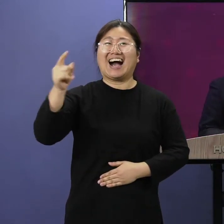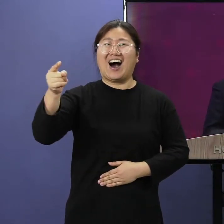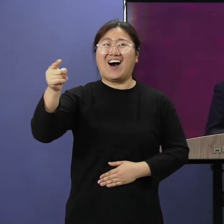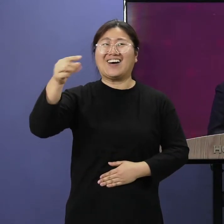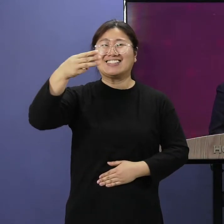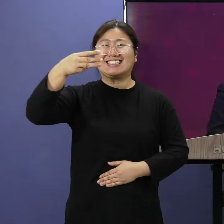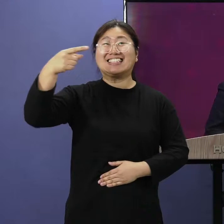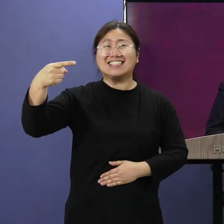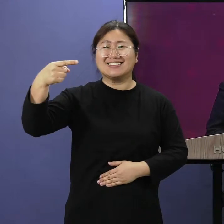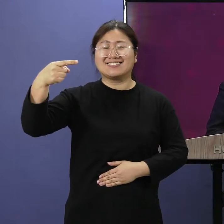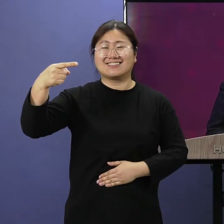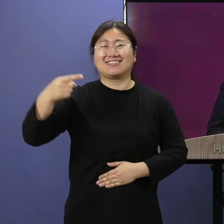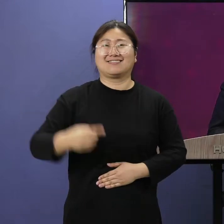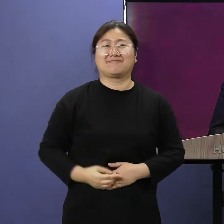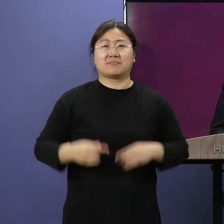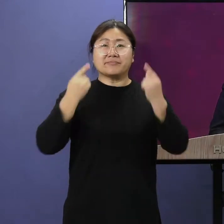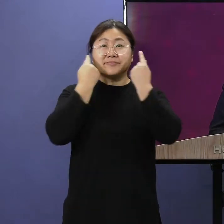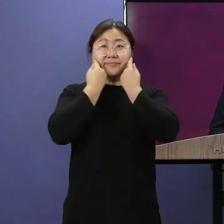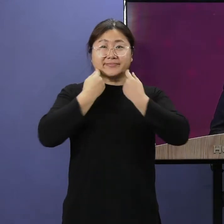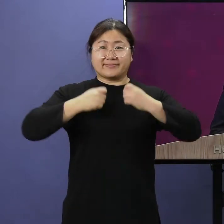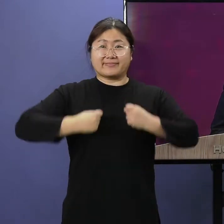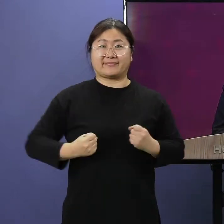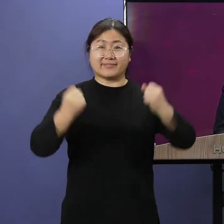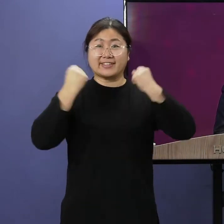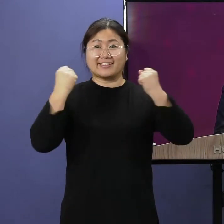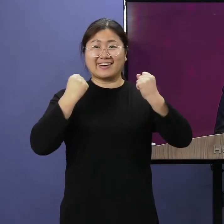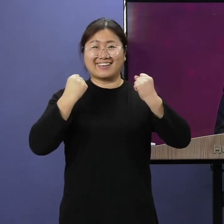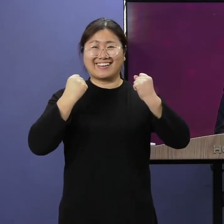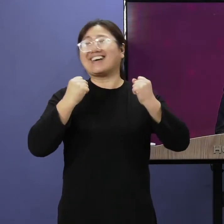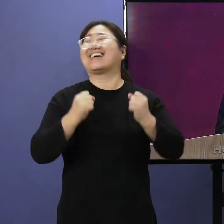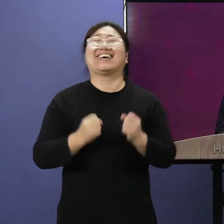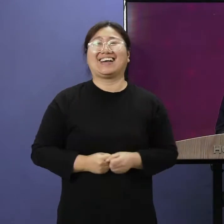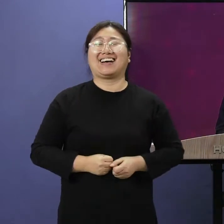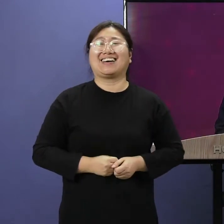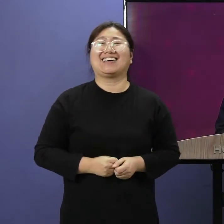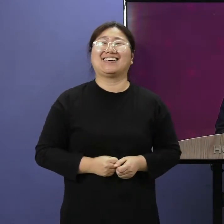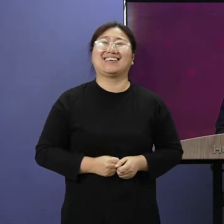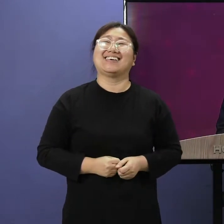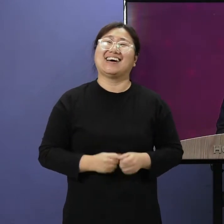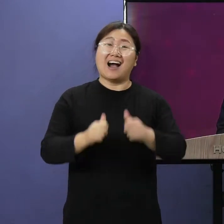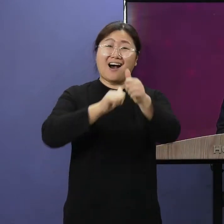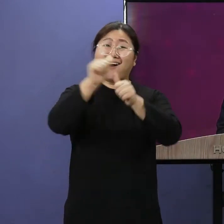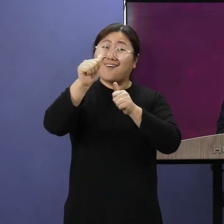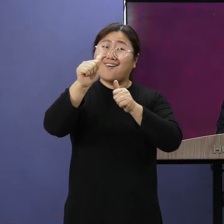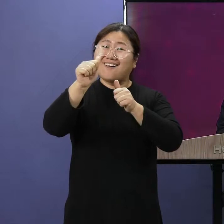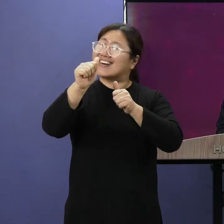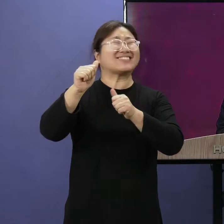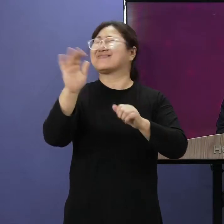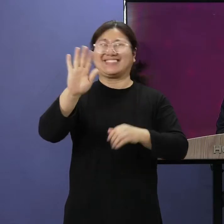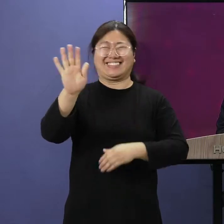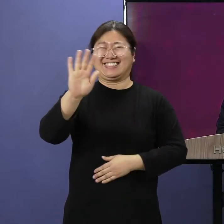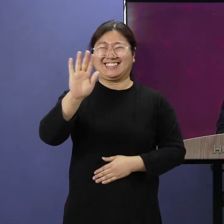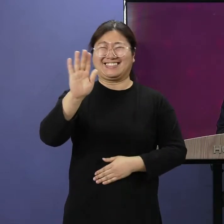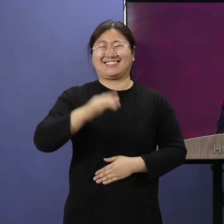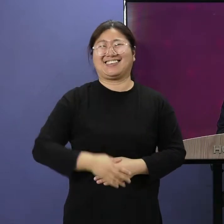저의 의지와 저의 노력으로 이 다이어트 하나 성공시키지 못하였습니다.